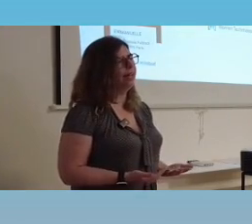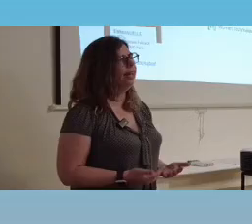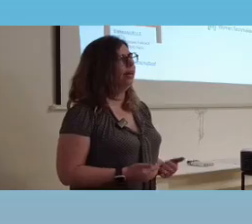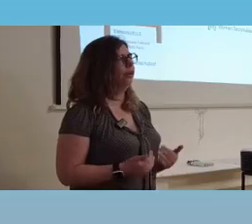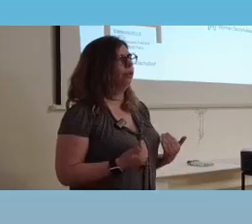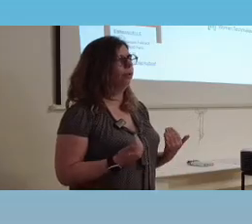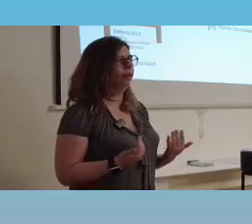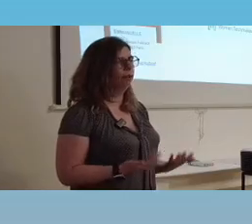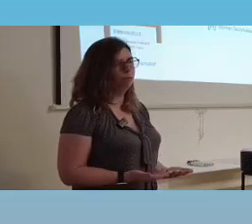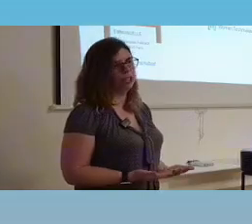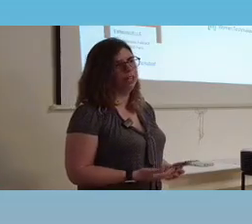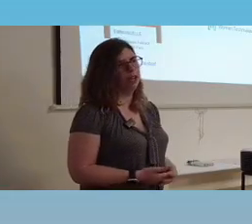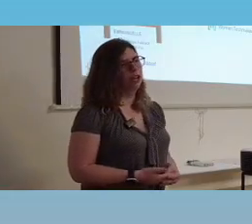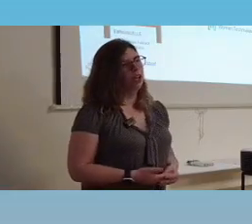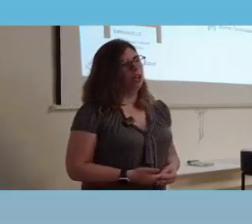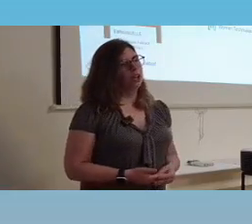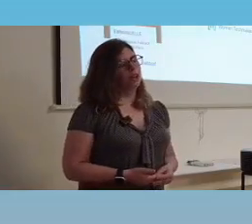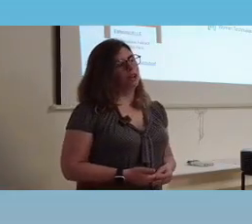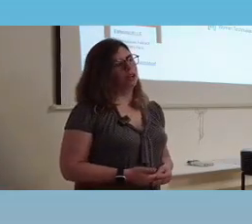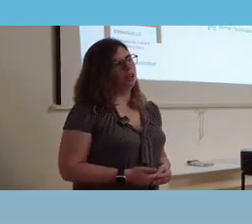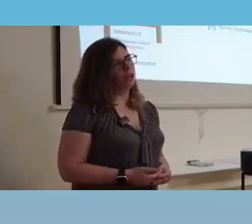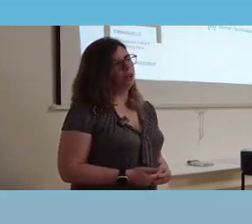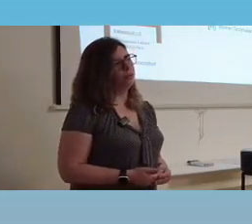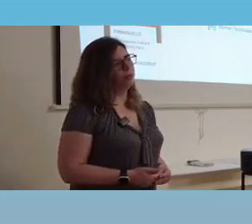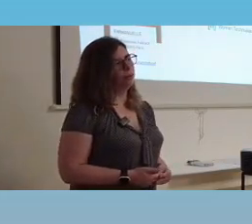des salaires. On a des congés